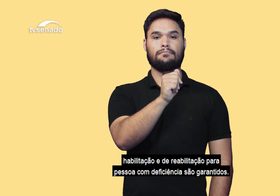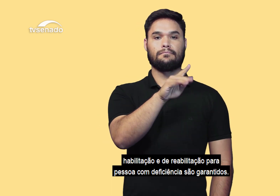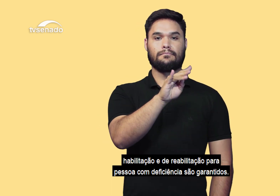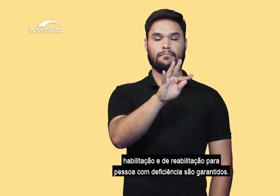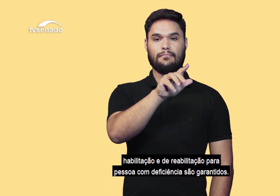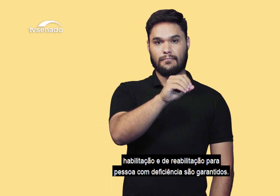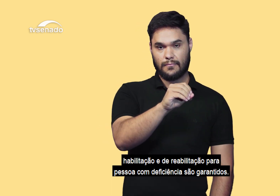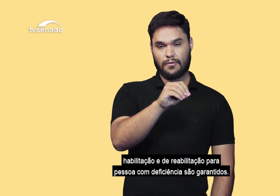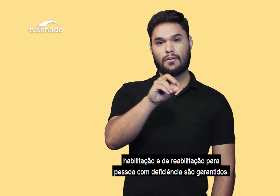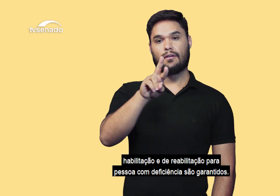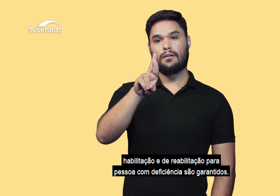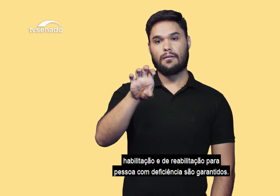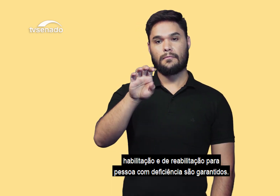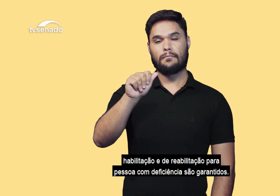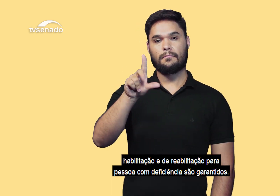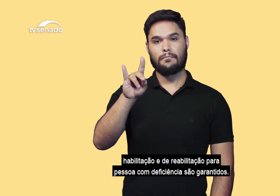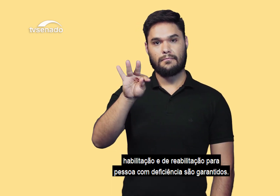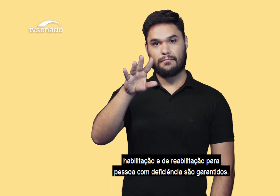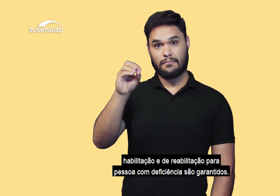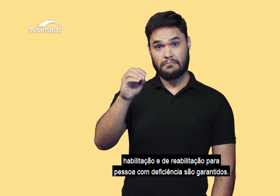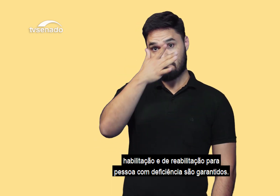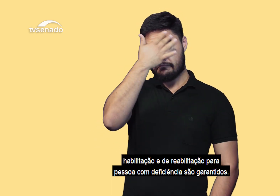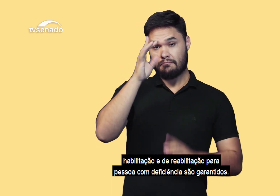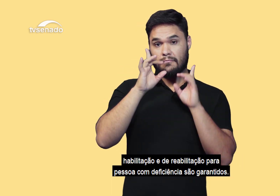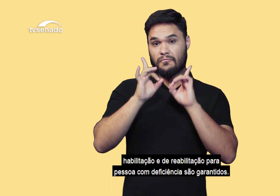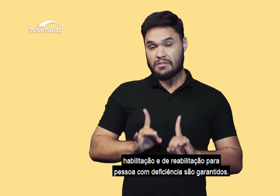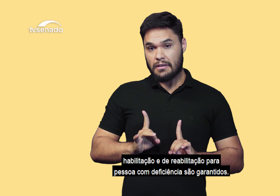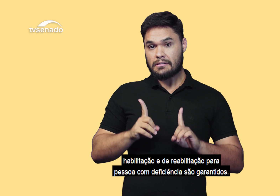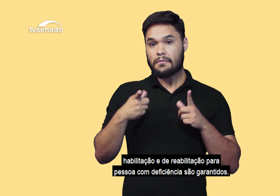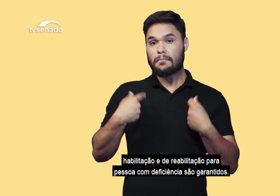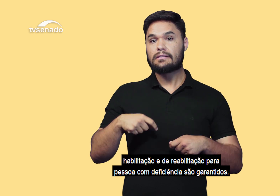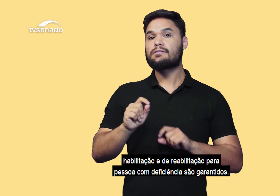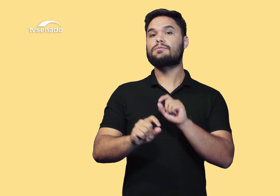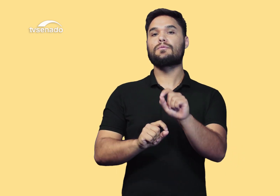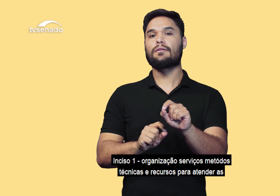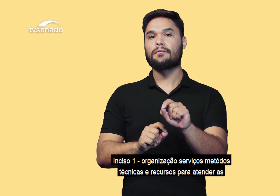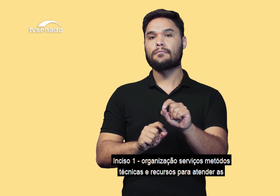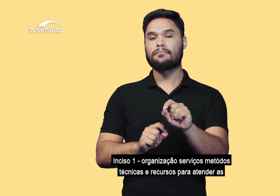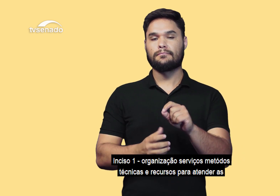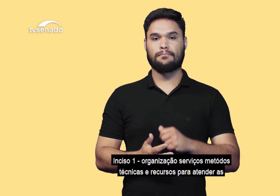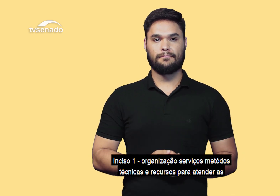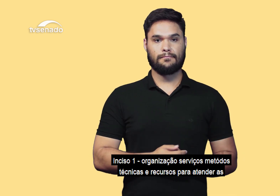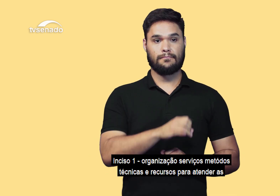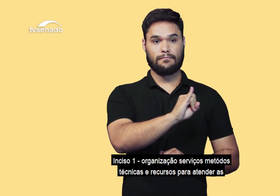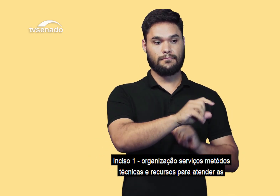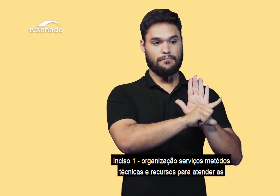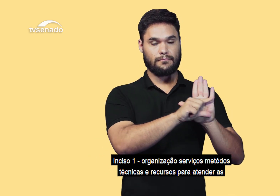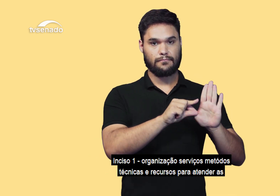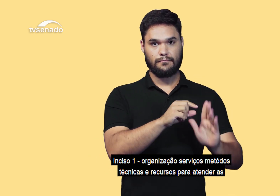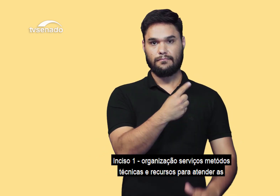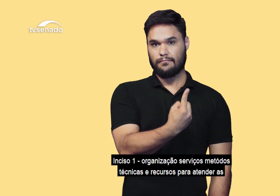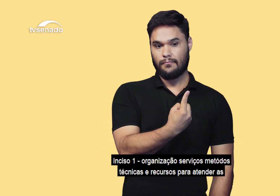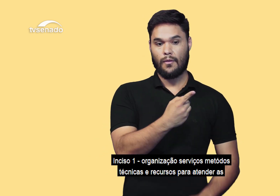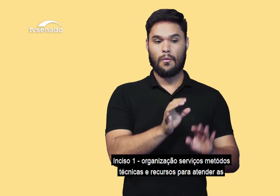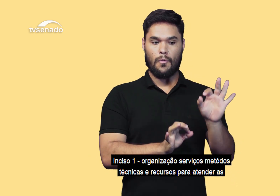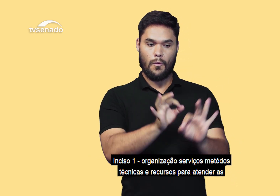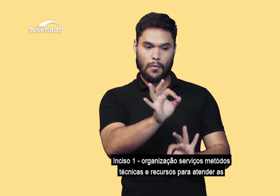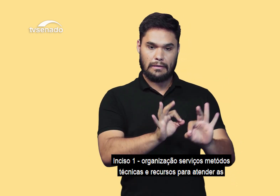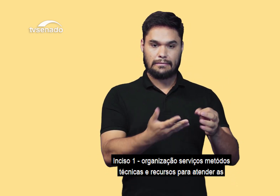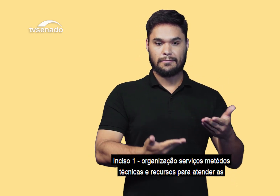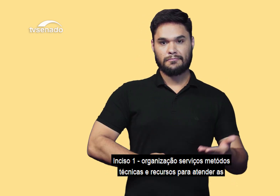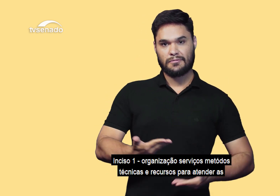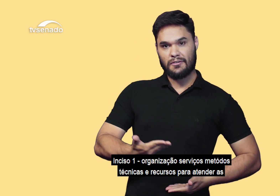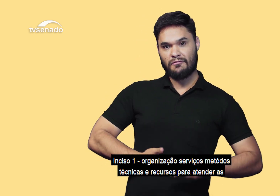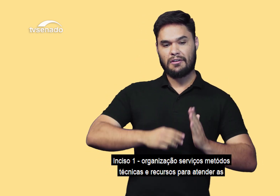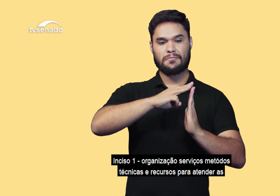reabilitação para pessoa com deficiência são garantidos. Inciso 1. Organização, serviços,